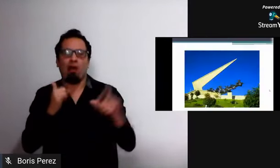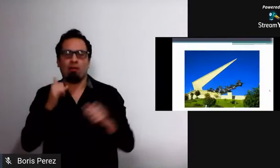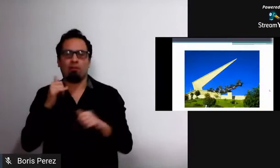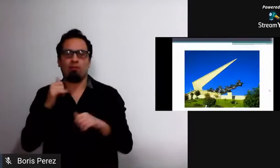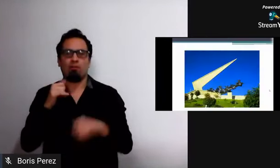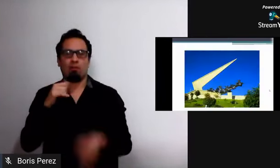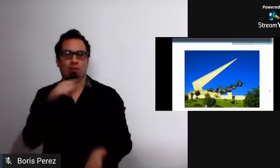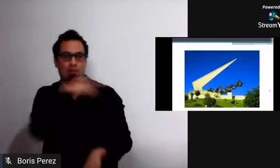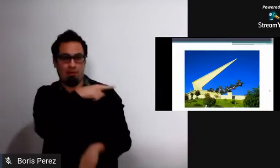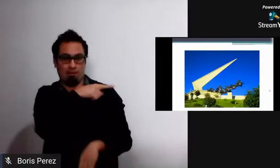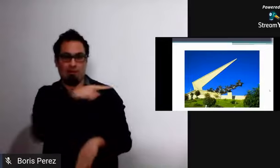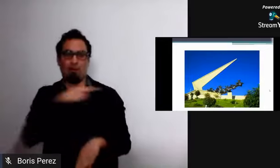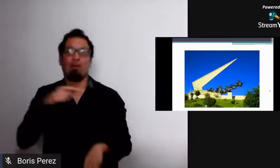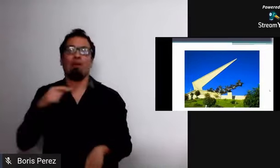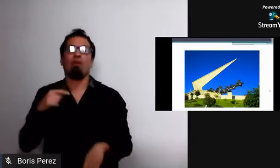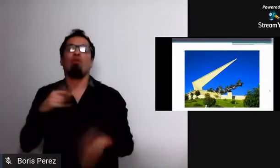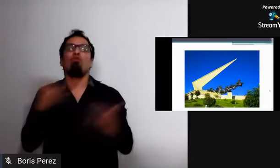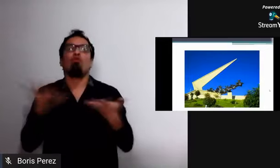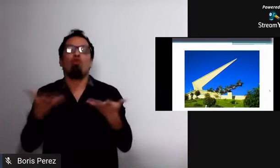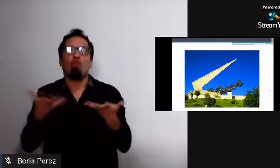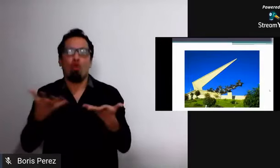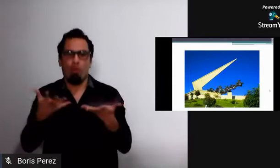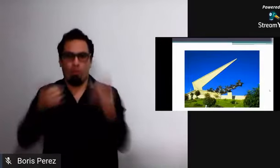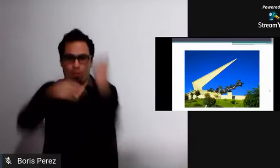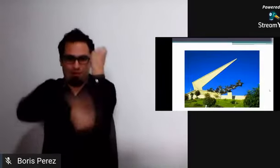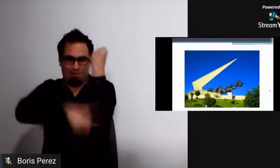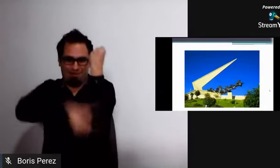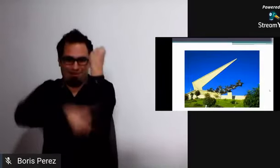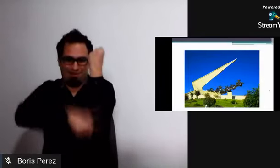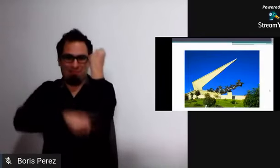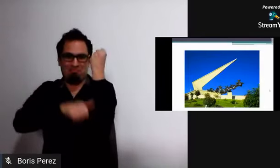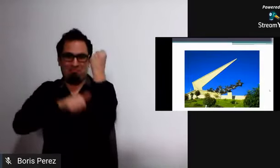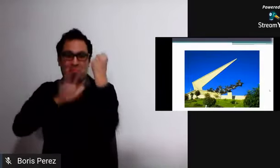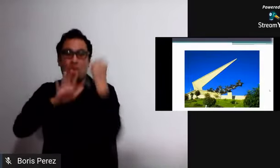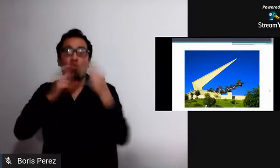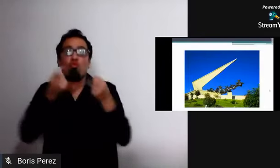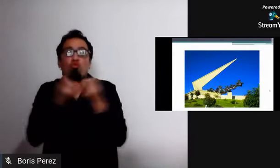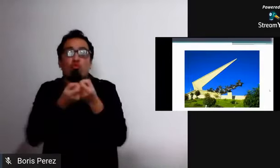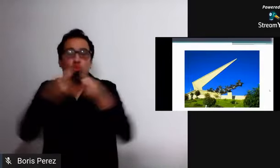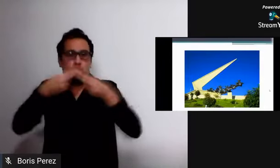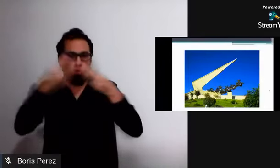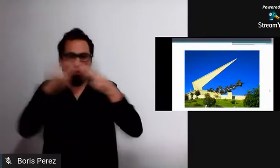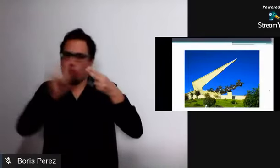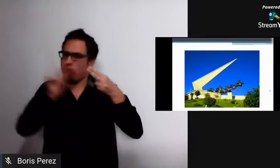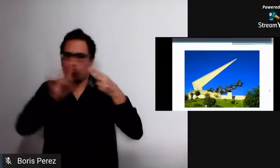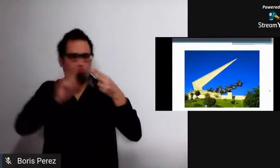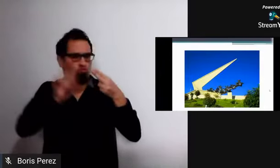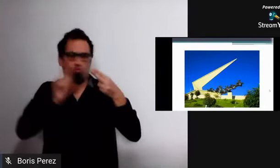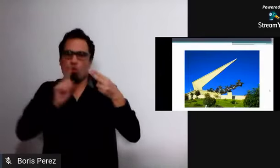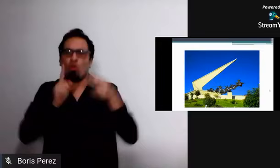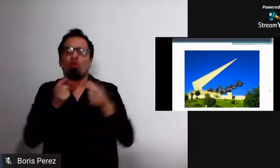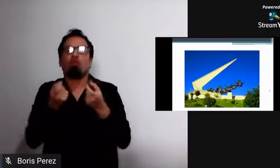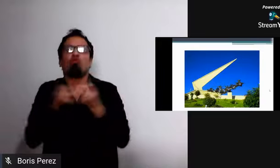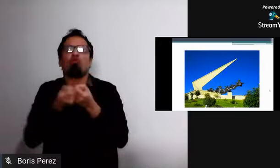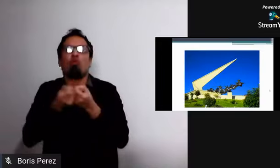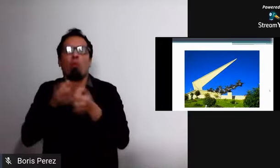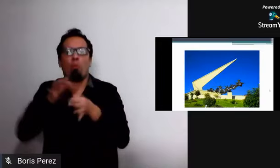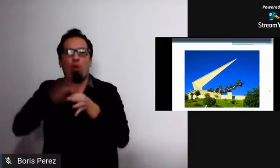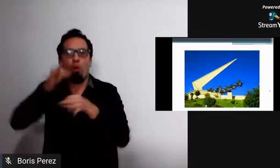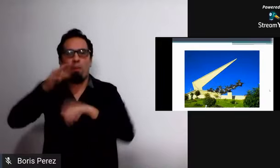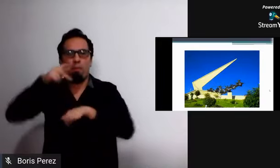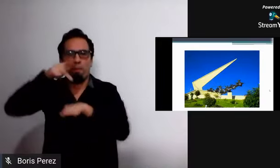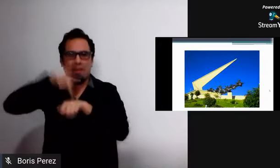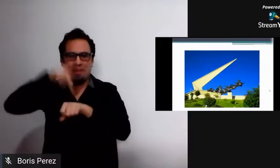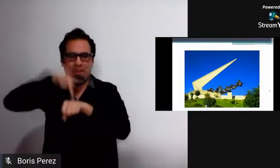En la siguiente fotografía vamos a ver un monumento que se encuentra ubicado en el departamento de Boyacá, no está